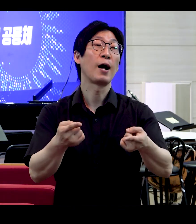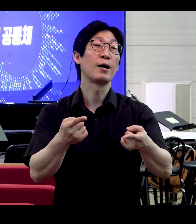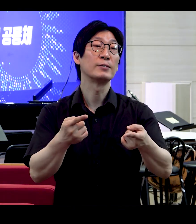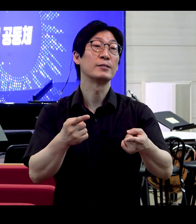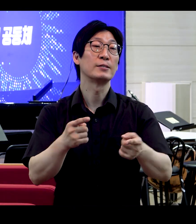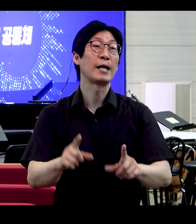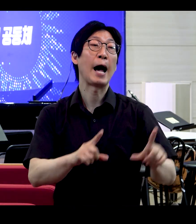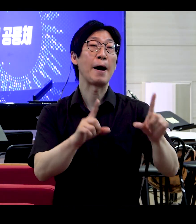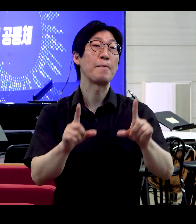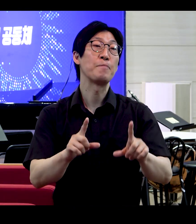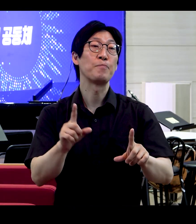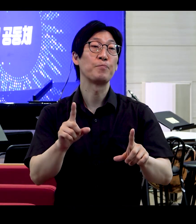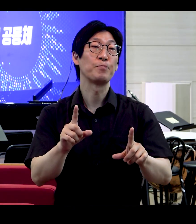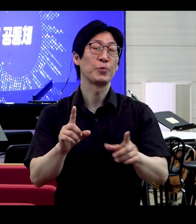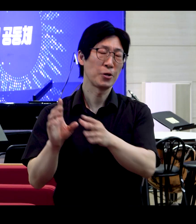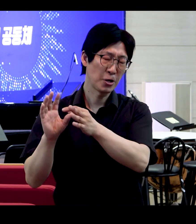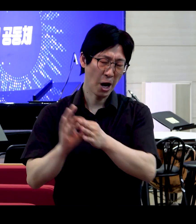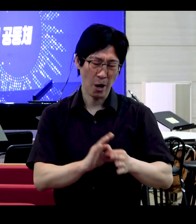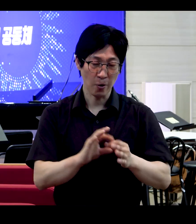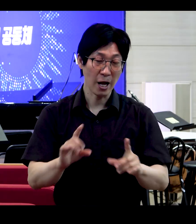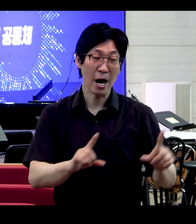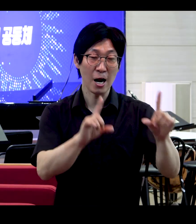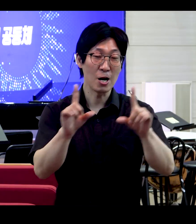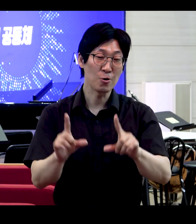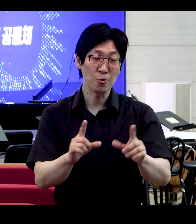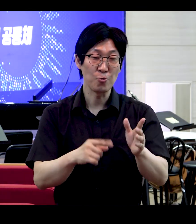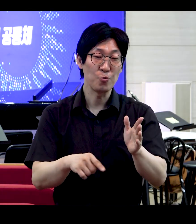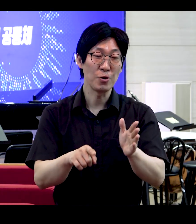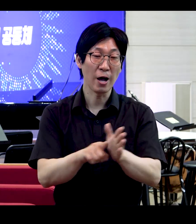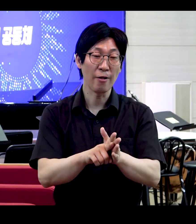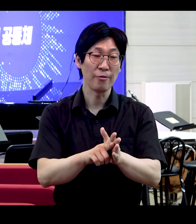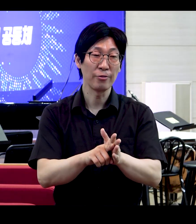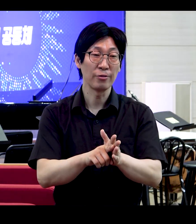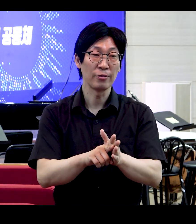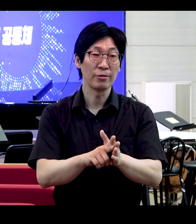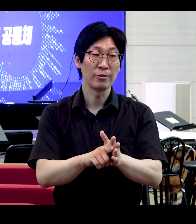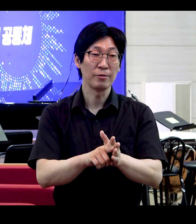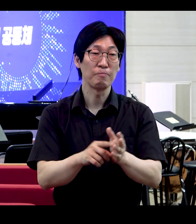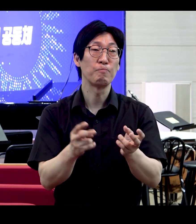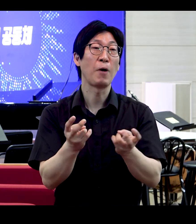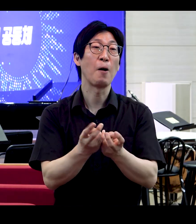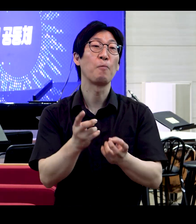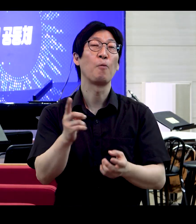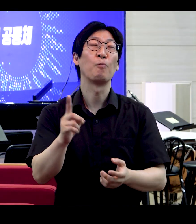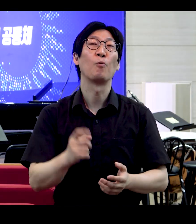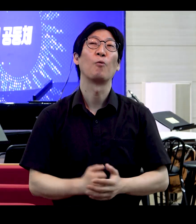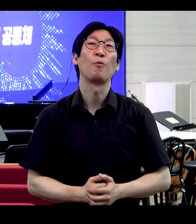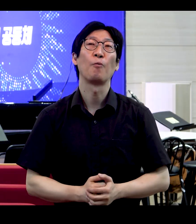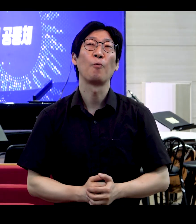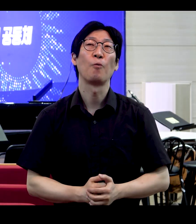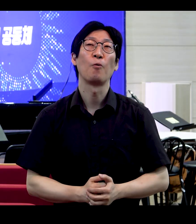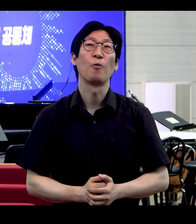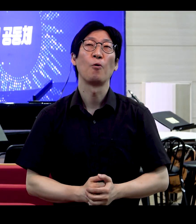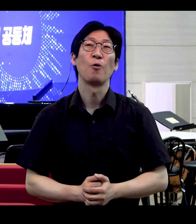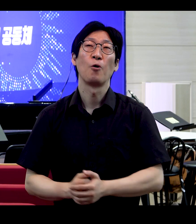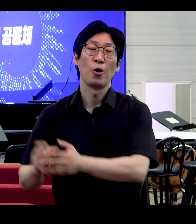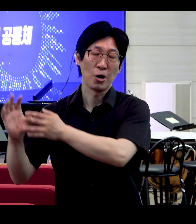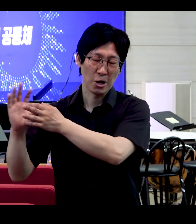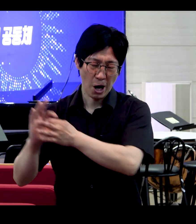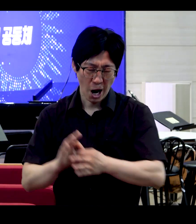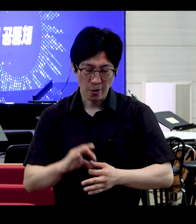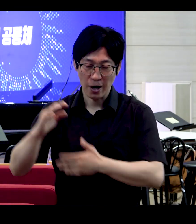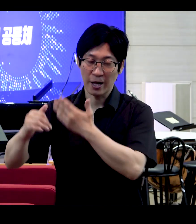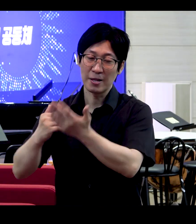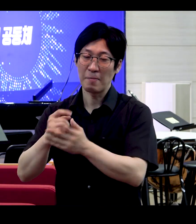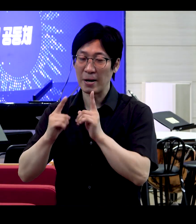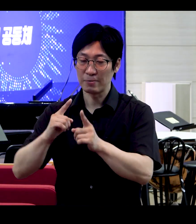들어가는 그 삶을 계속 살아가는 내용은 뭐냐? 동일하죠. 바로 뭐예요? 계속